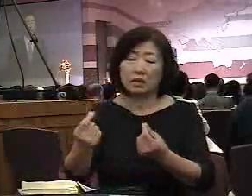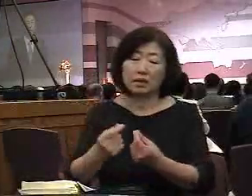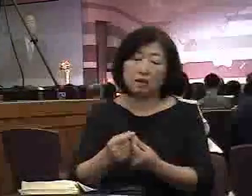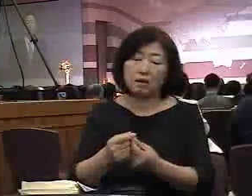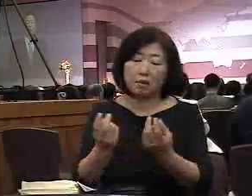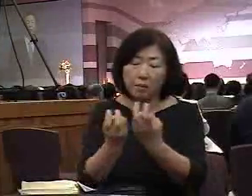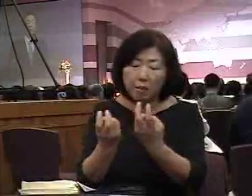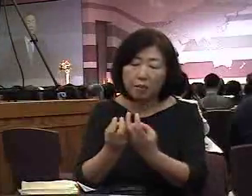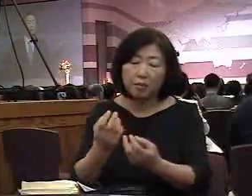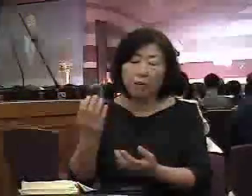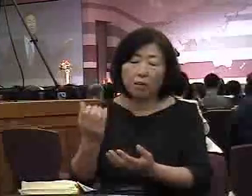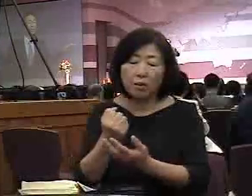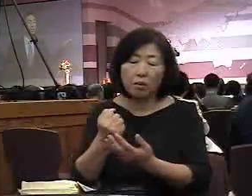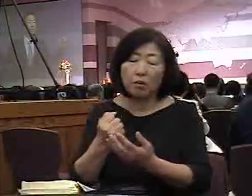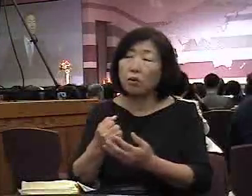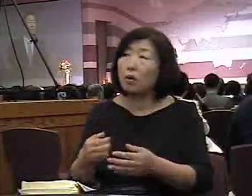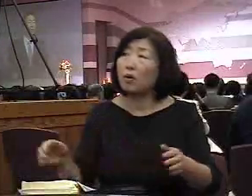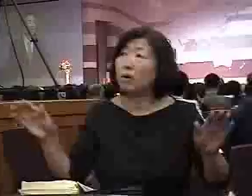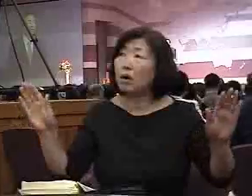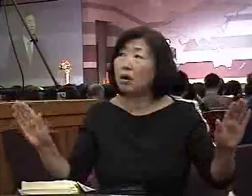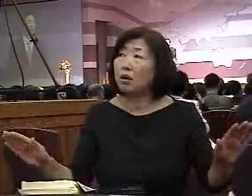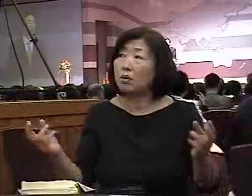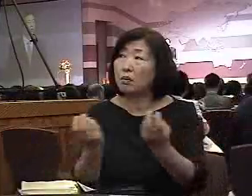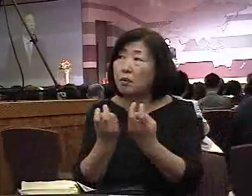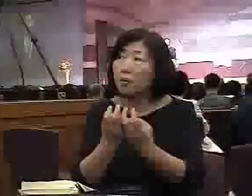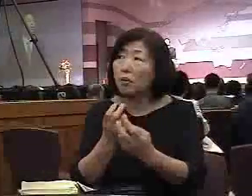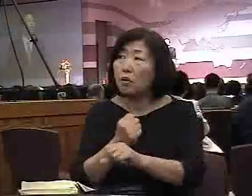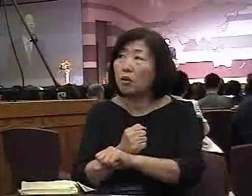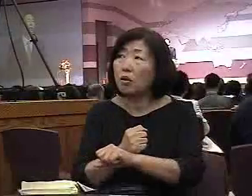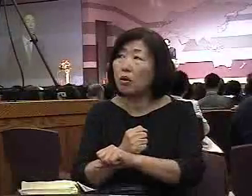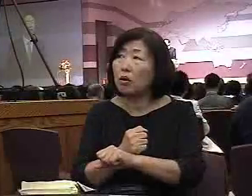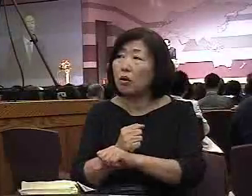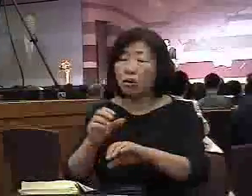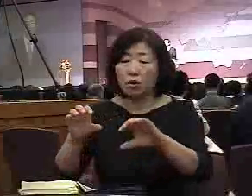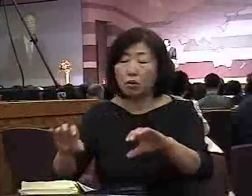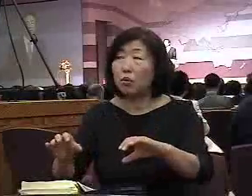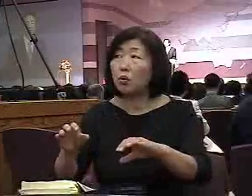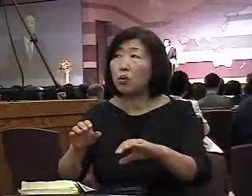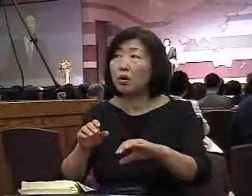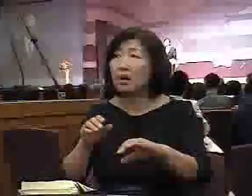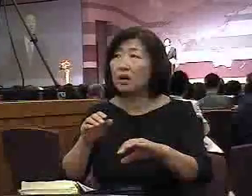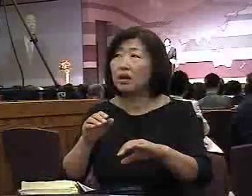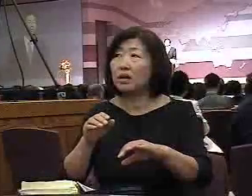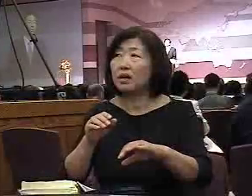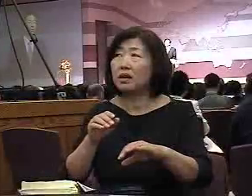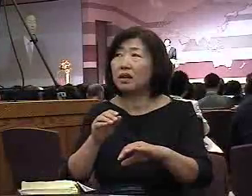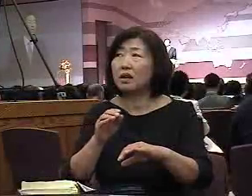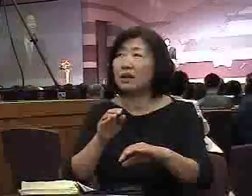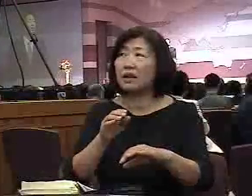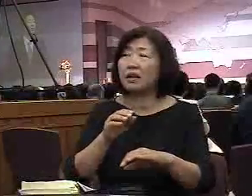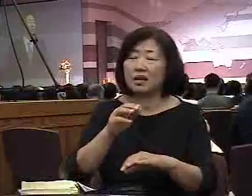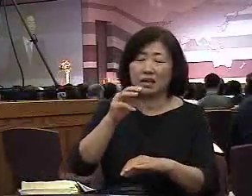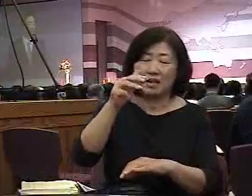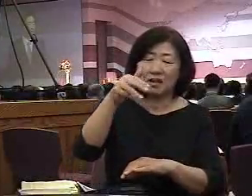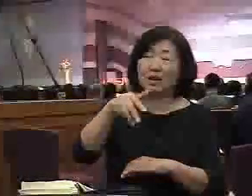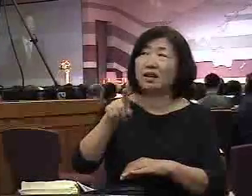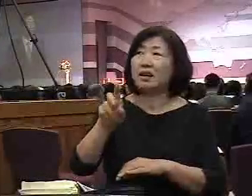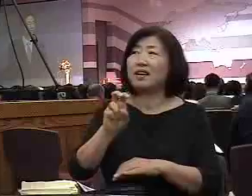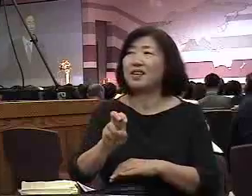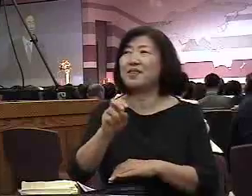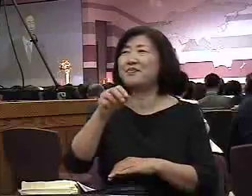이런 방법으로 나는 법을 가르치는데 왜 동네에 있는 어미 참새는 자기 새끼들을 그렇게 안